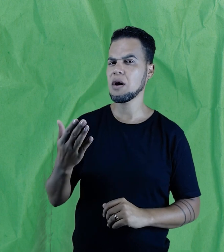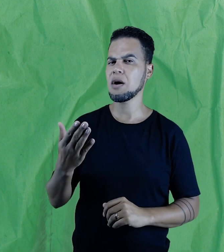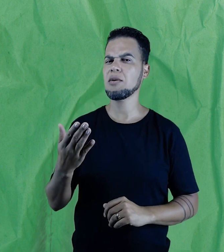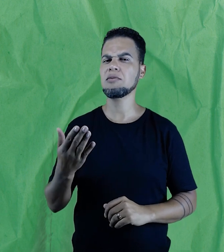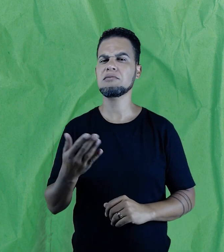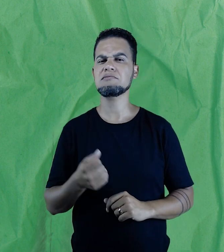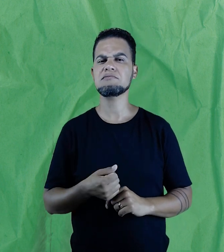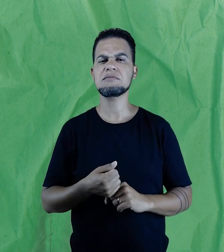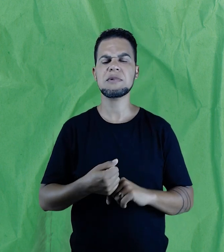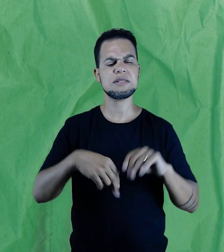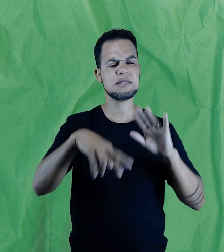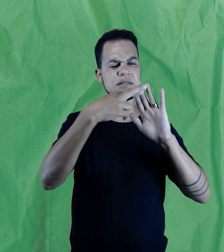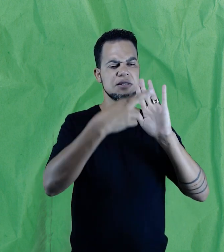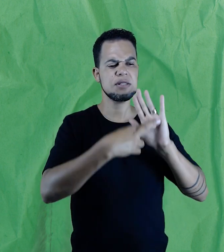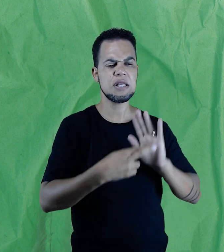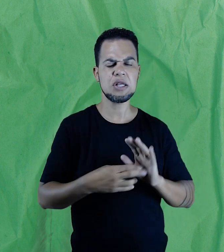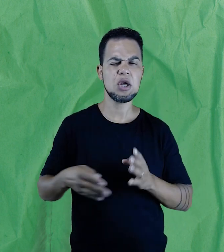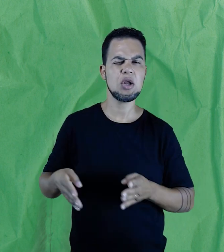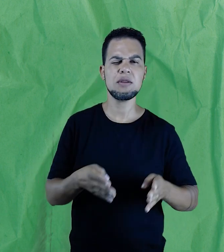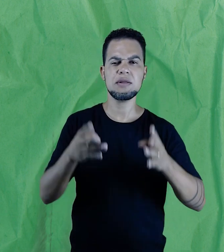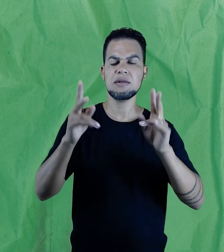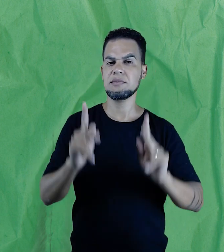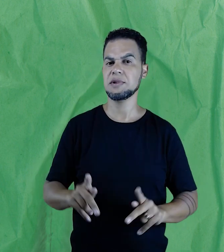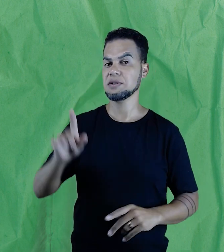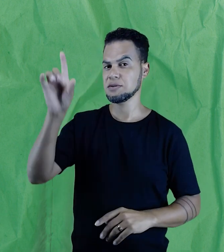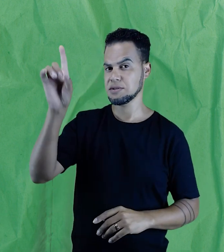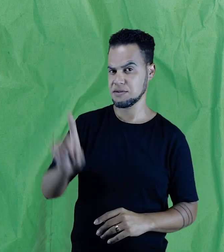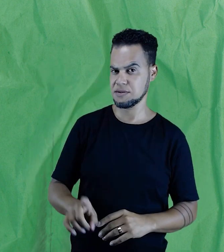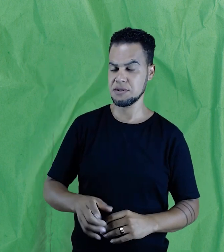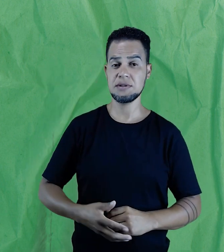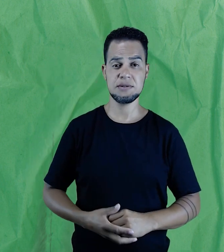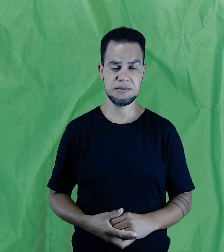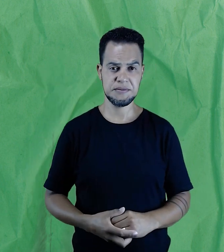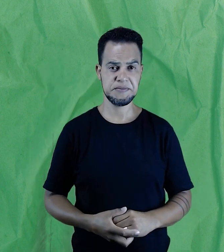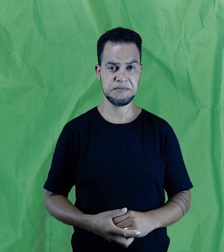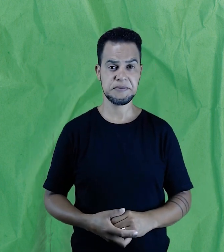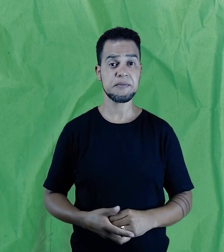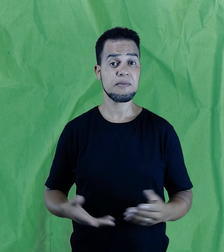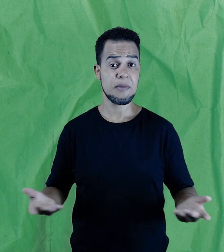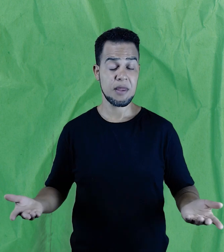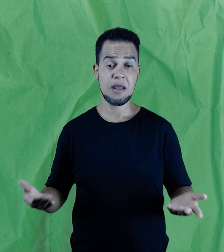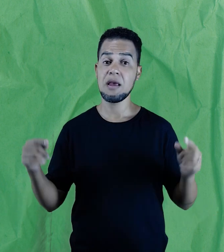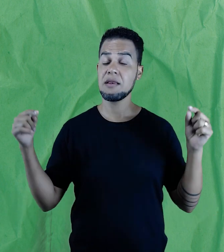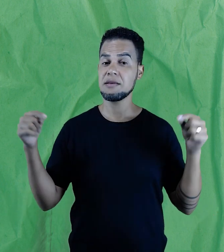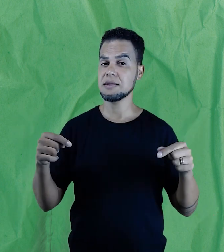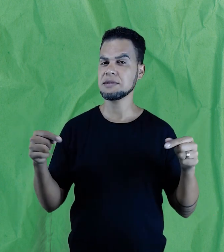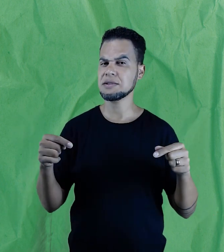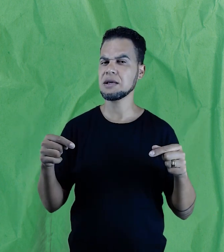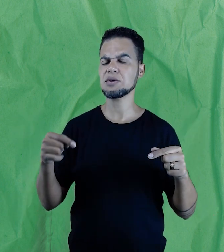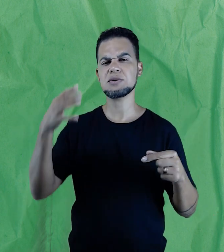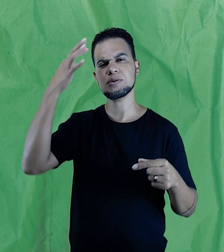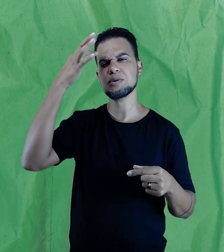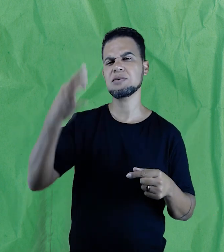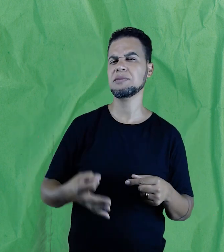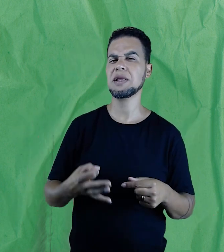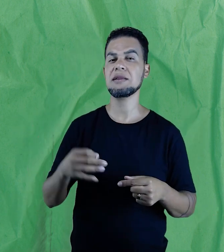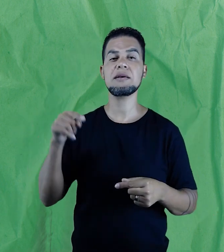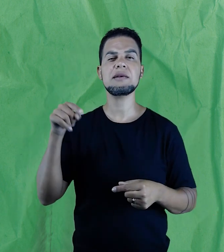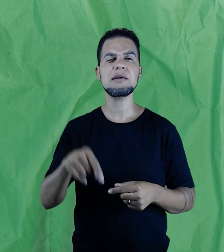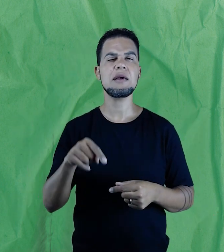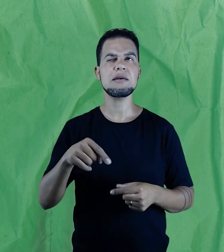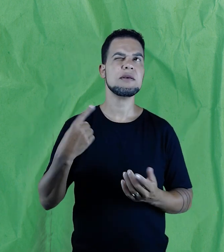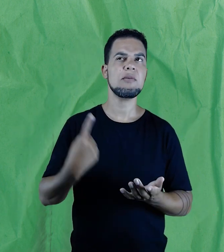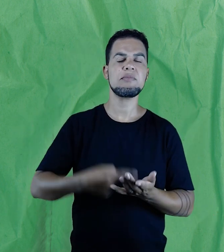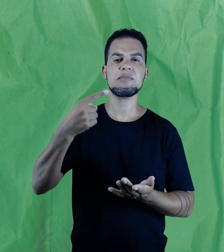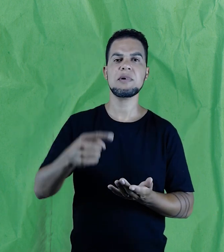as diretrizes que norteiam a pessoa com deficiência. E, nesse caso, entender que esse é um